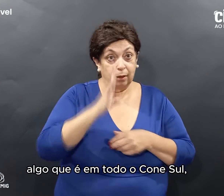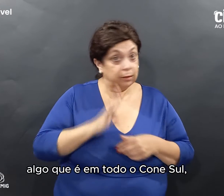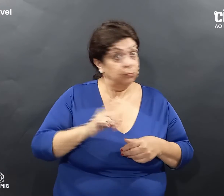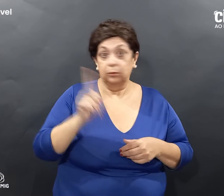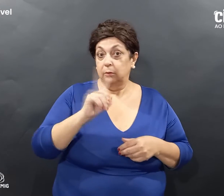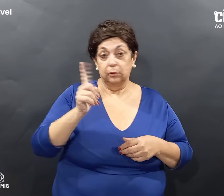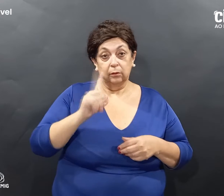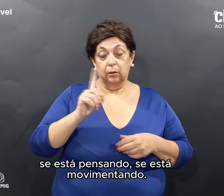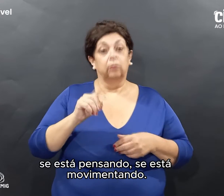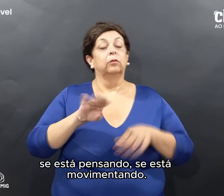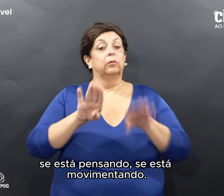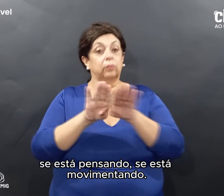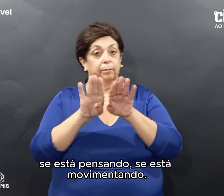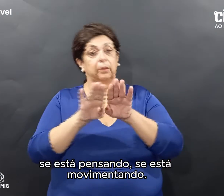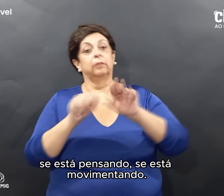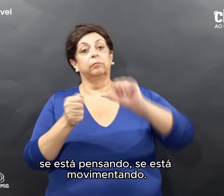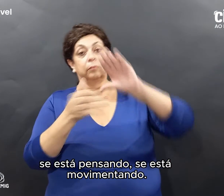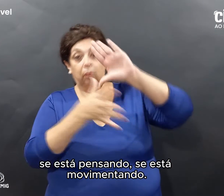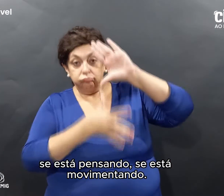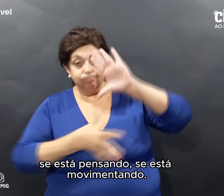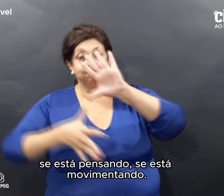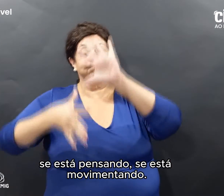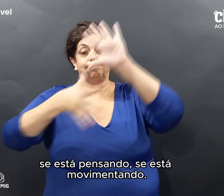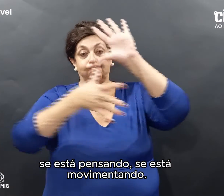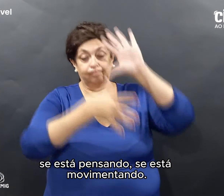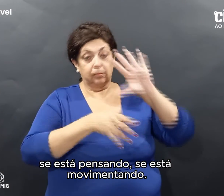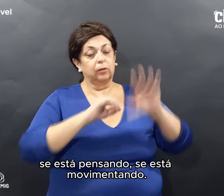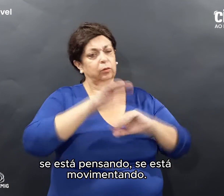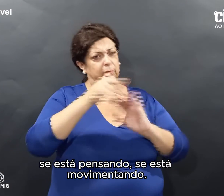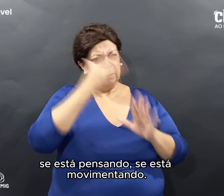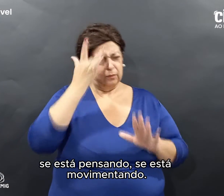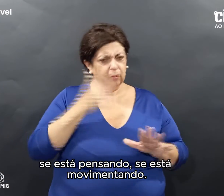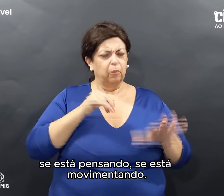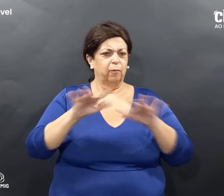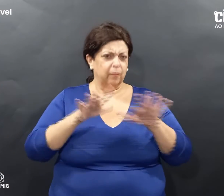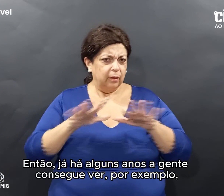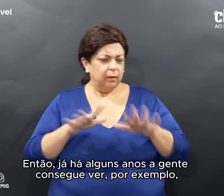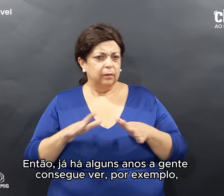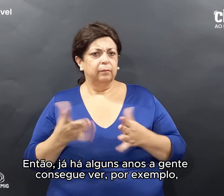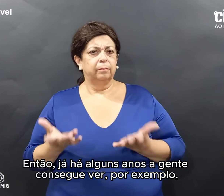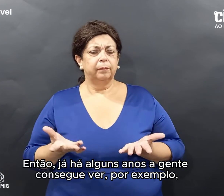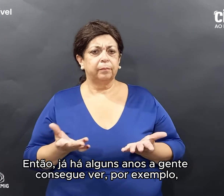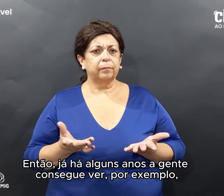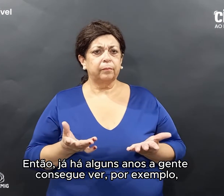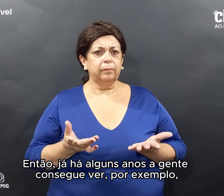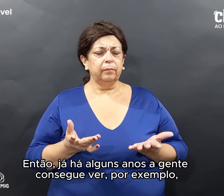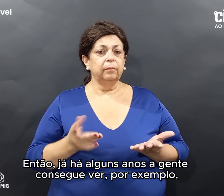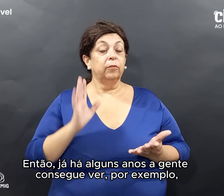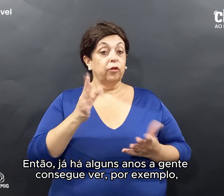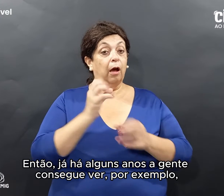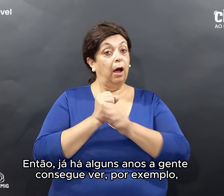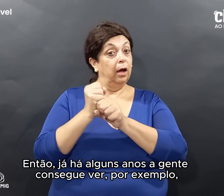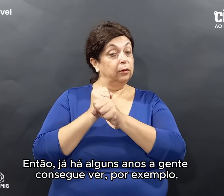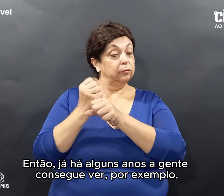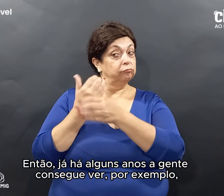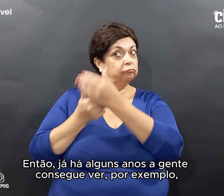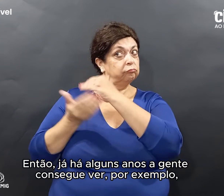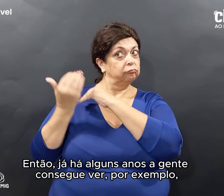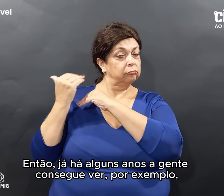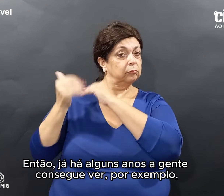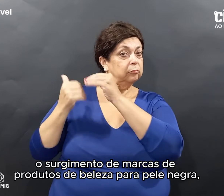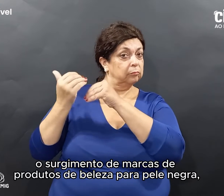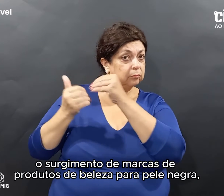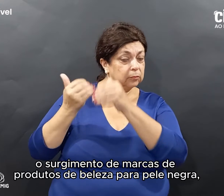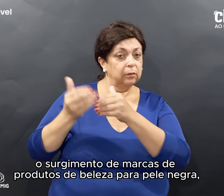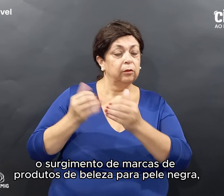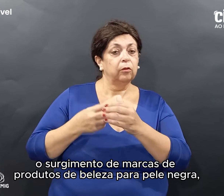todo o Cone Sul se está pensando, se está movimentando. Então, já há alguns anos, a gente consegue ver, por